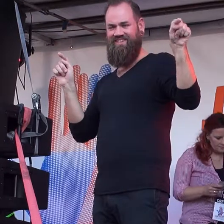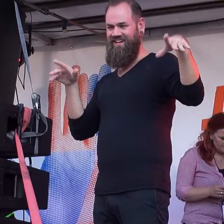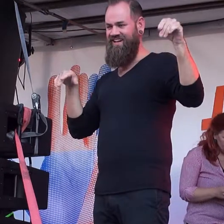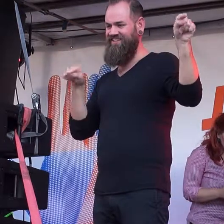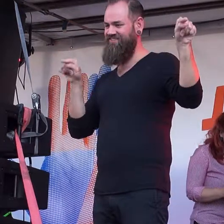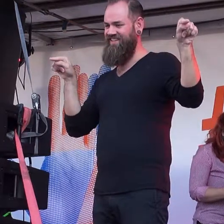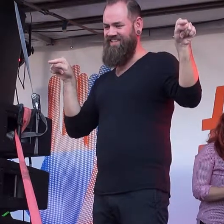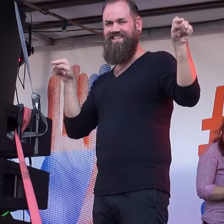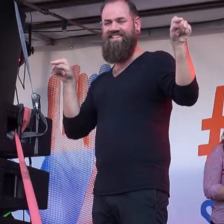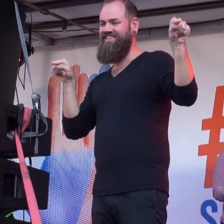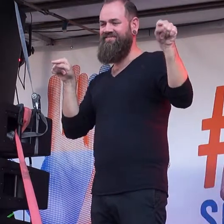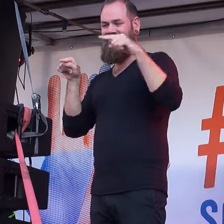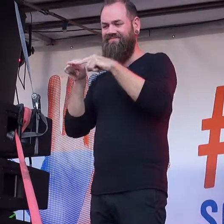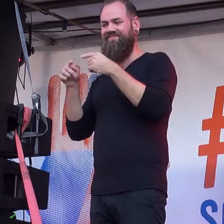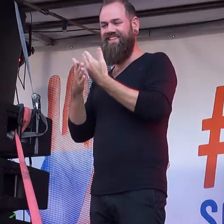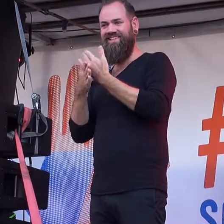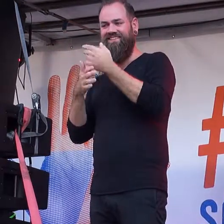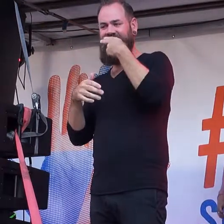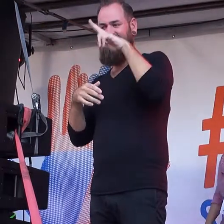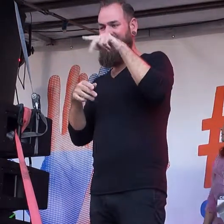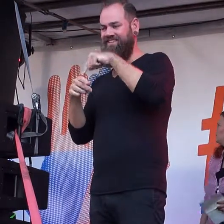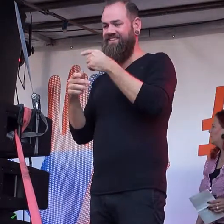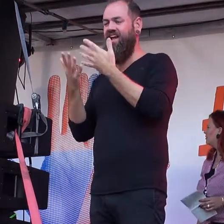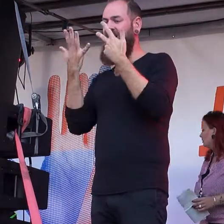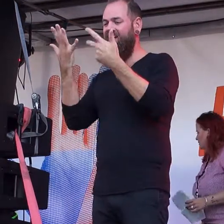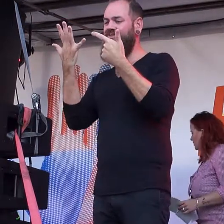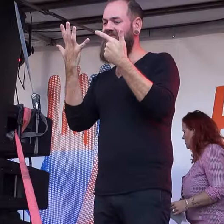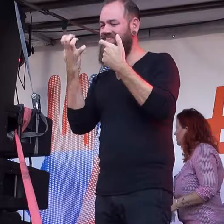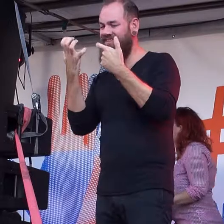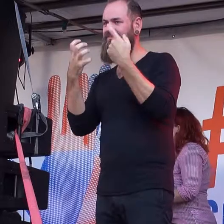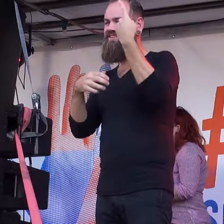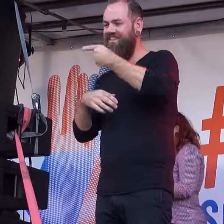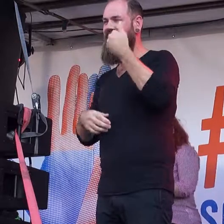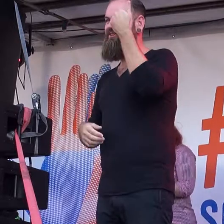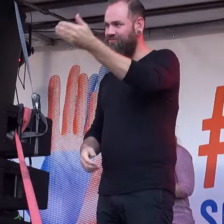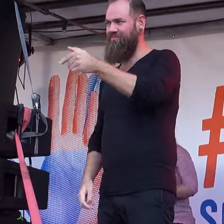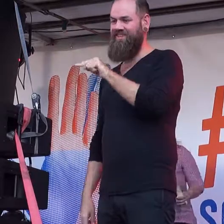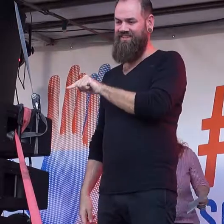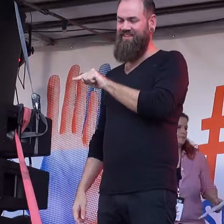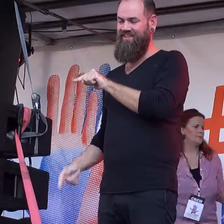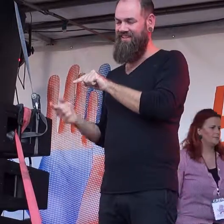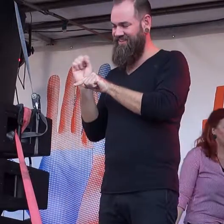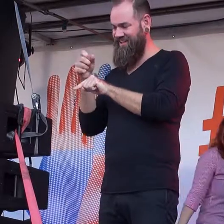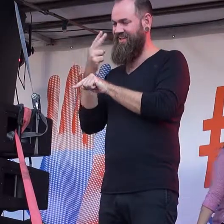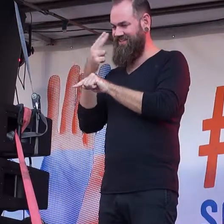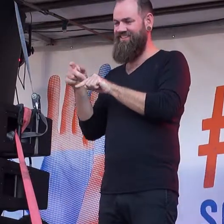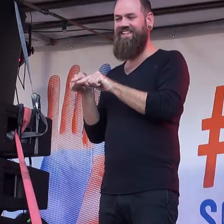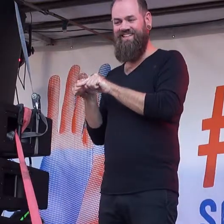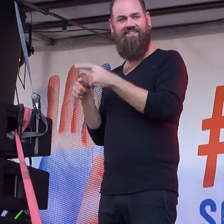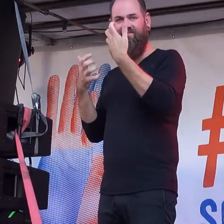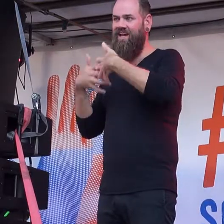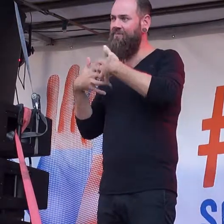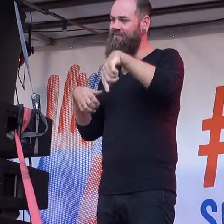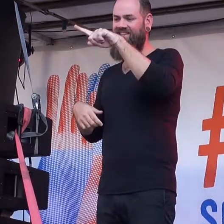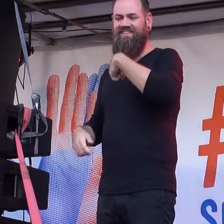nationalsozialismus erkennen müssen dass die nazi aufarbeitung sowohl gesellschaftlich als auch strukturell nur unzureichend